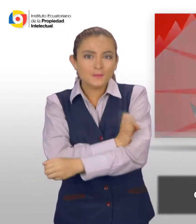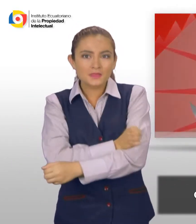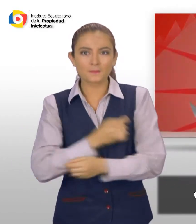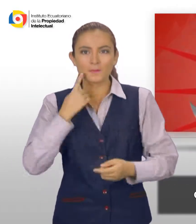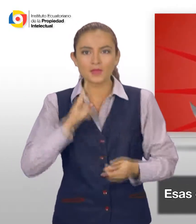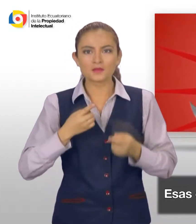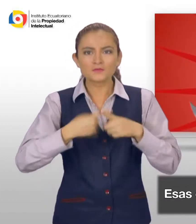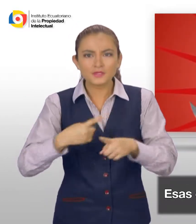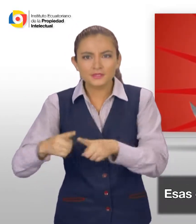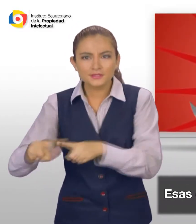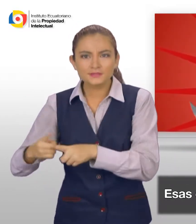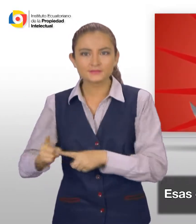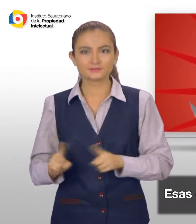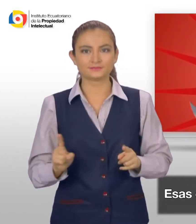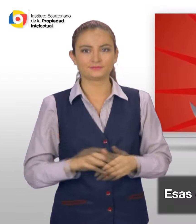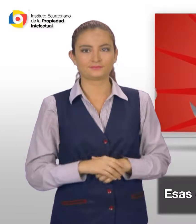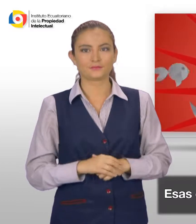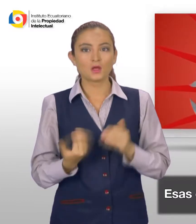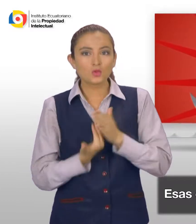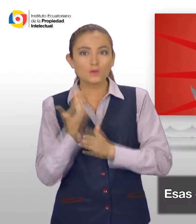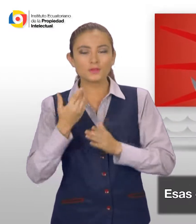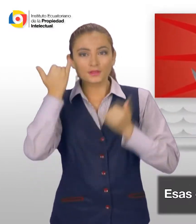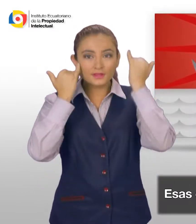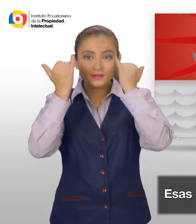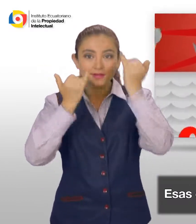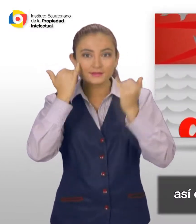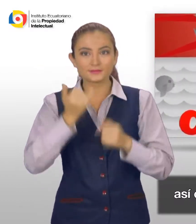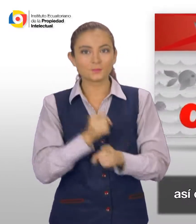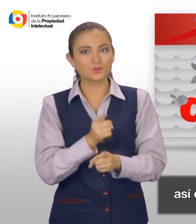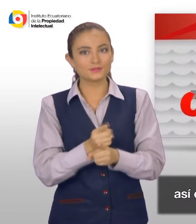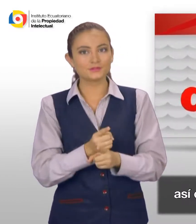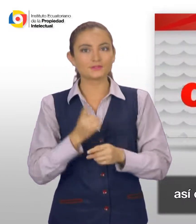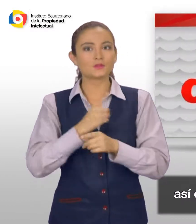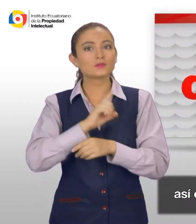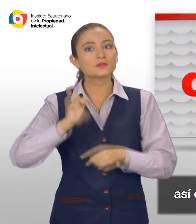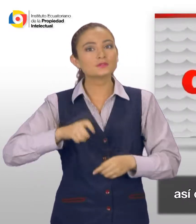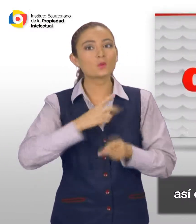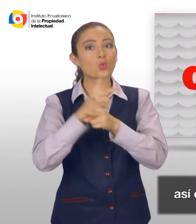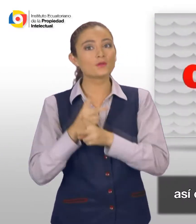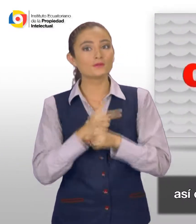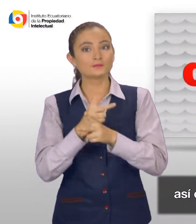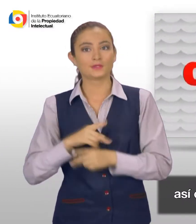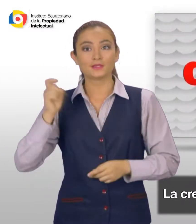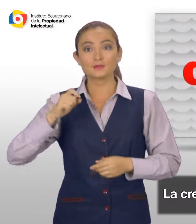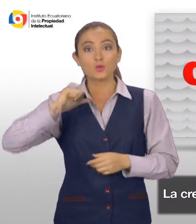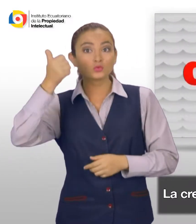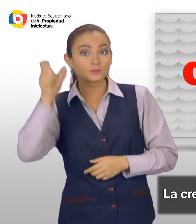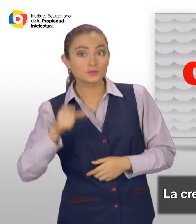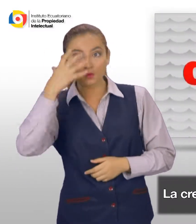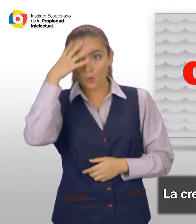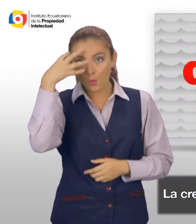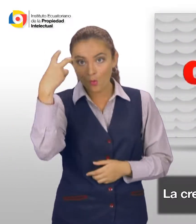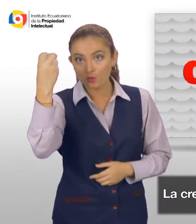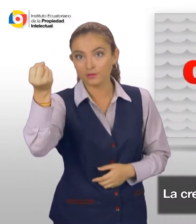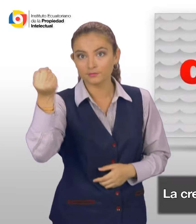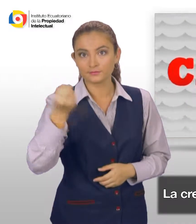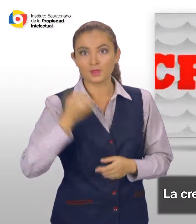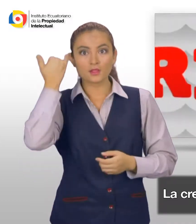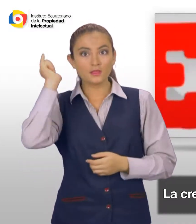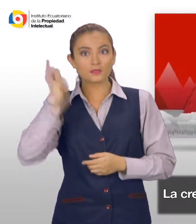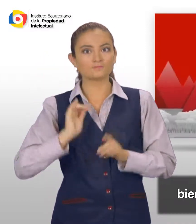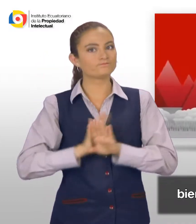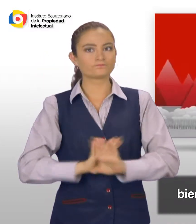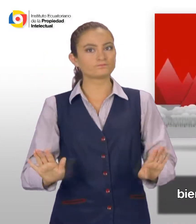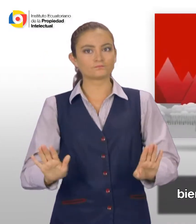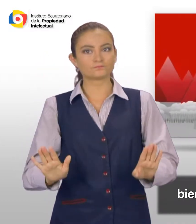y creaciones. Esas creaciones deben ser protegidas para que otros no se apropien de ellas. La creación puede generar